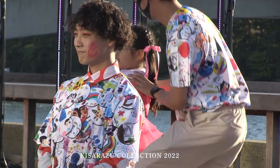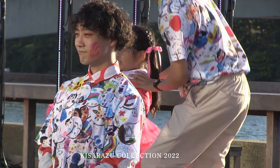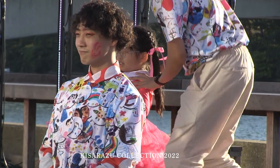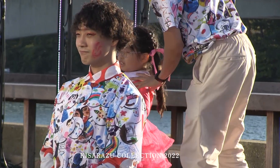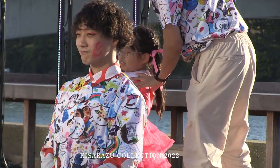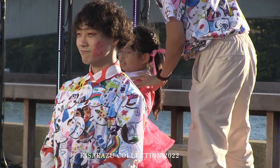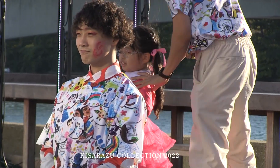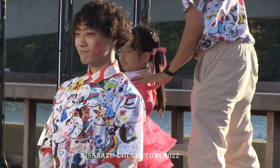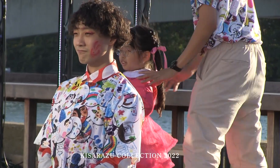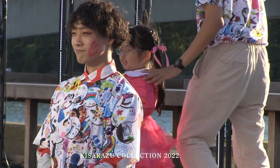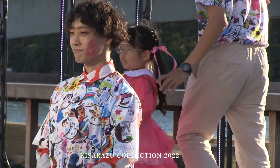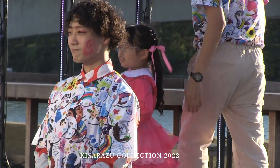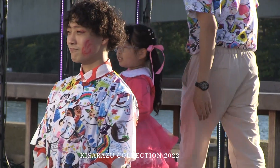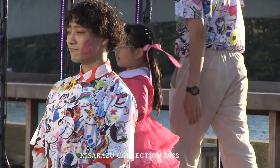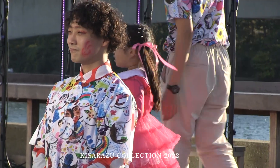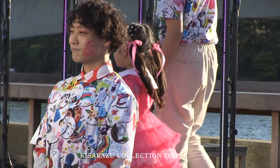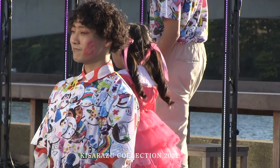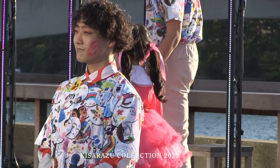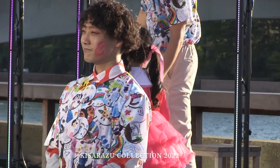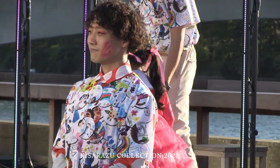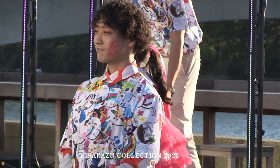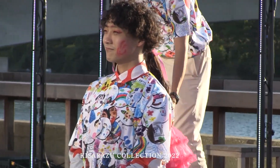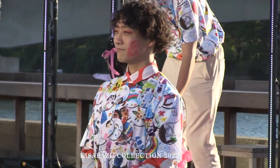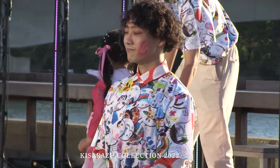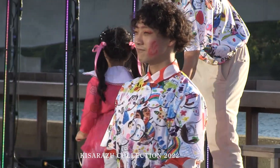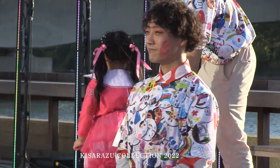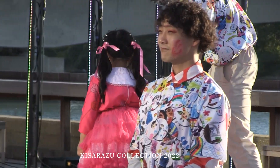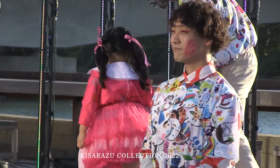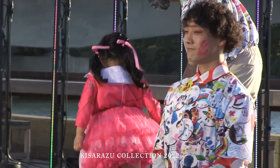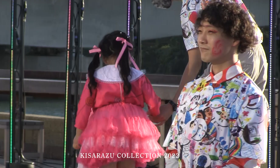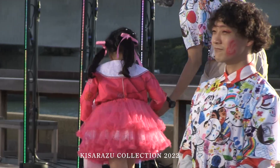とっても可愛らしいですね。